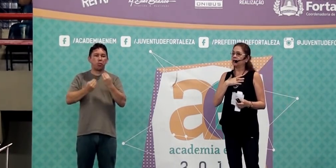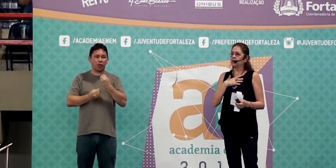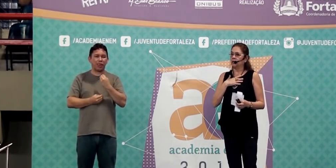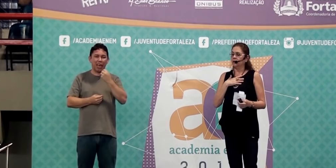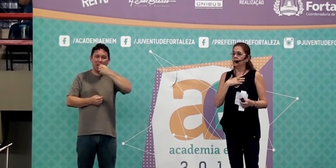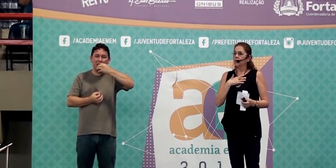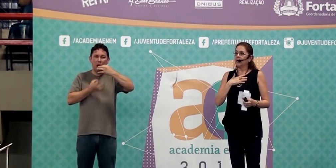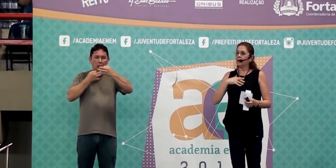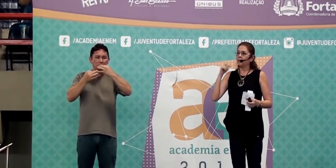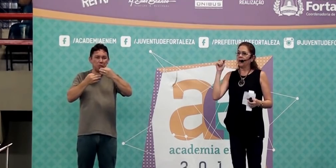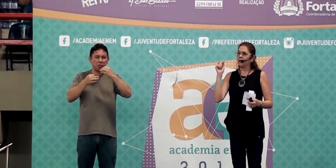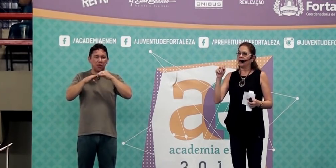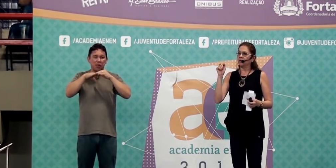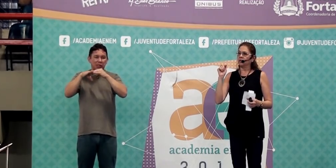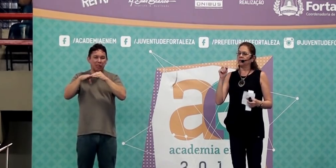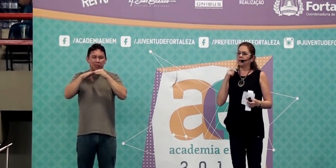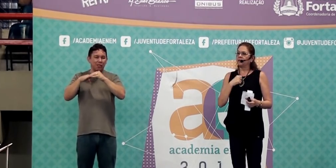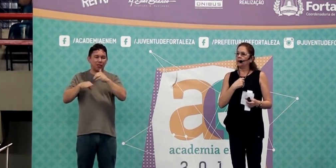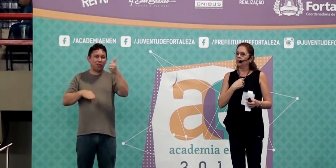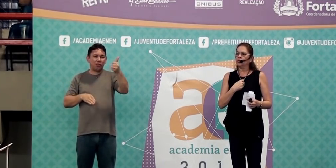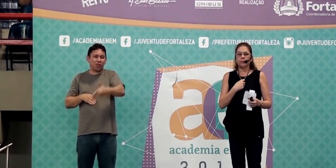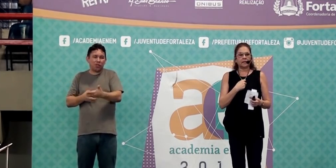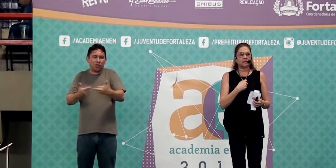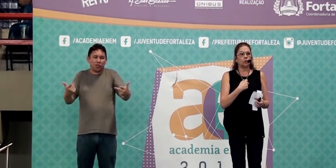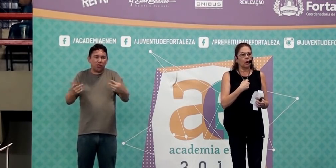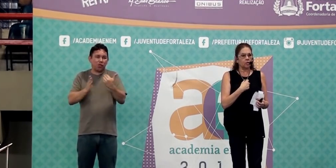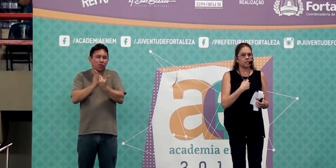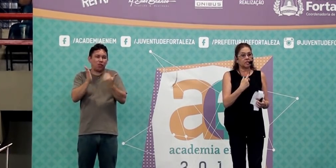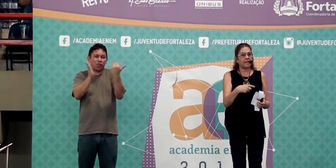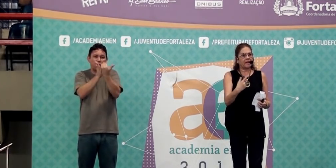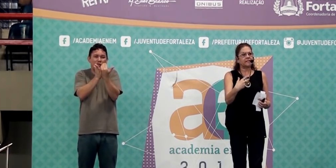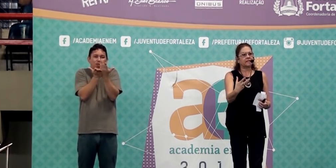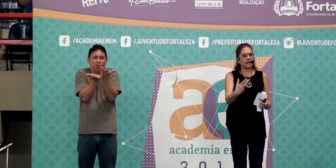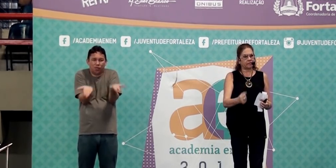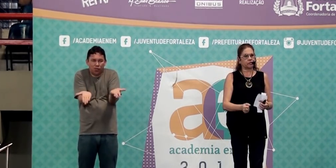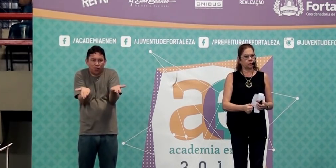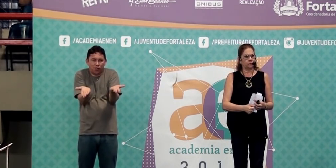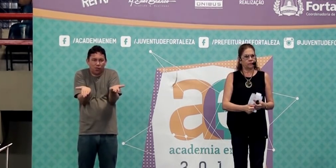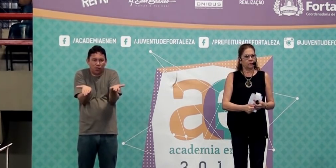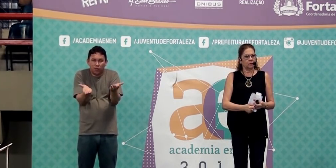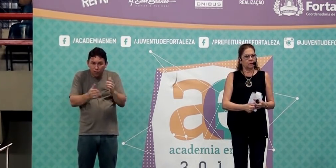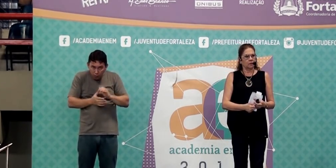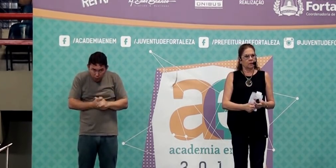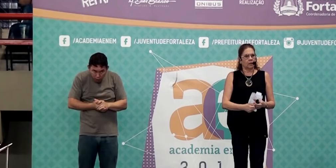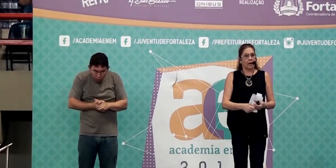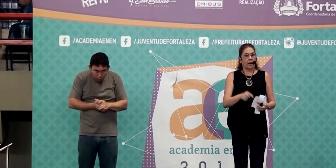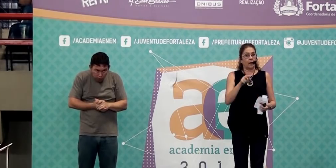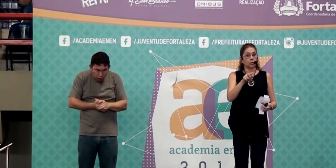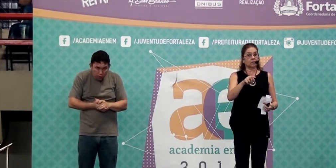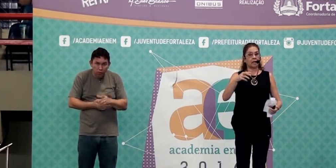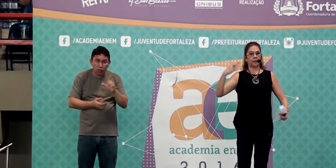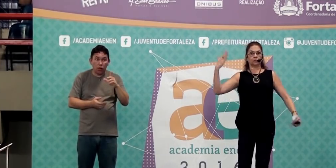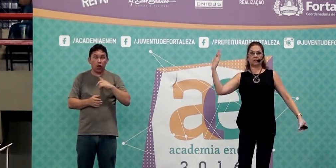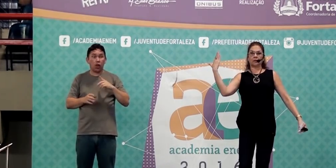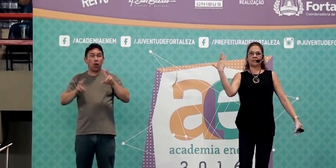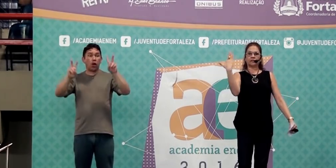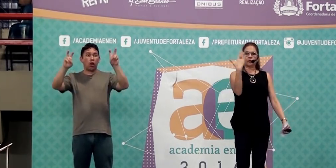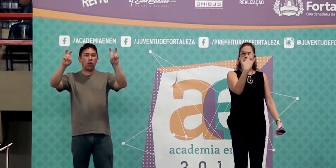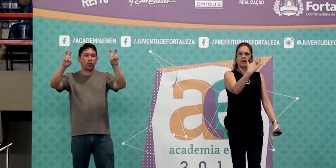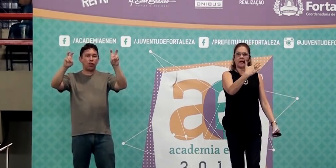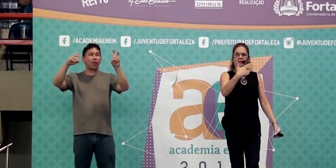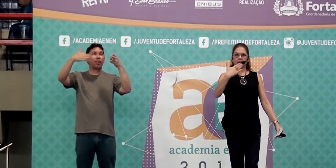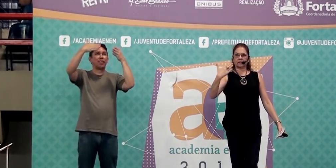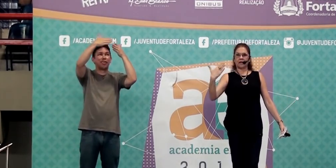ele acha que a liberdade de expressão no Brasil hoje tem excesso. O tema não são